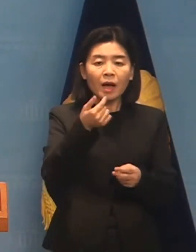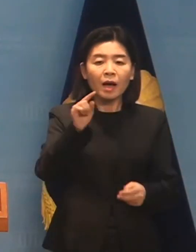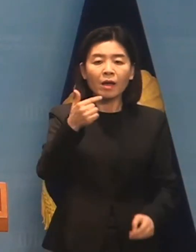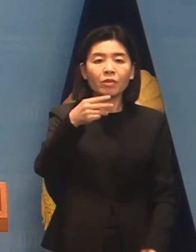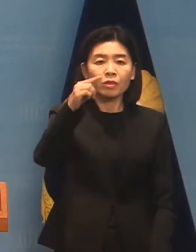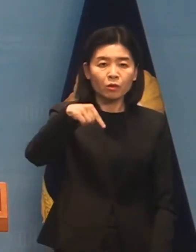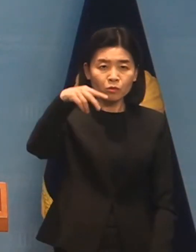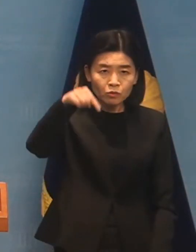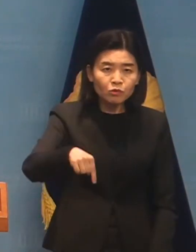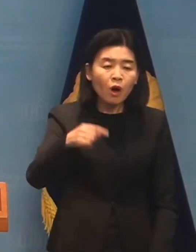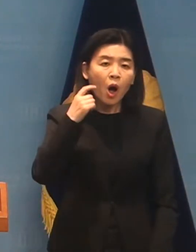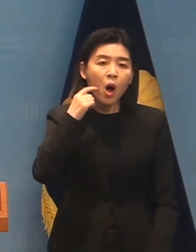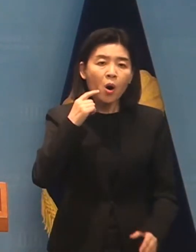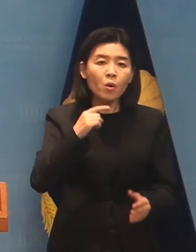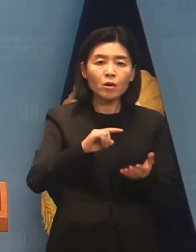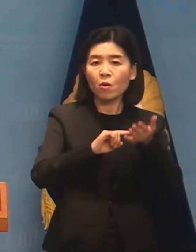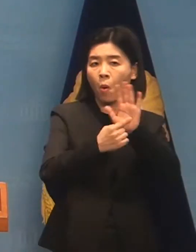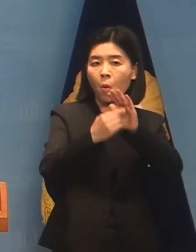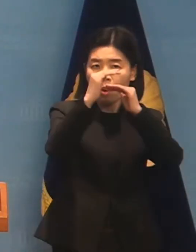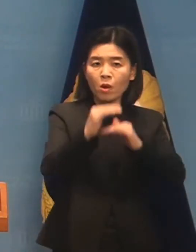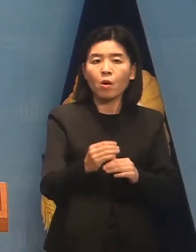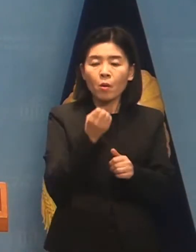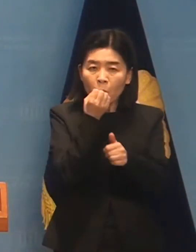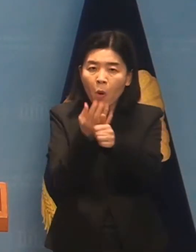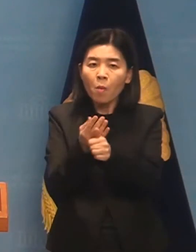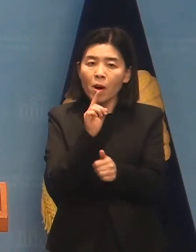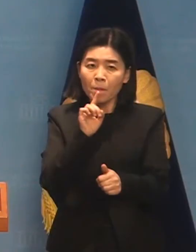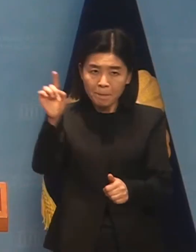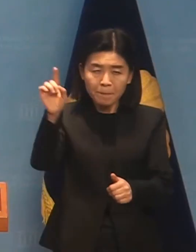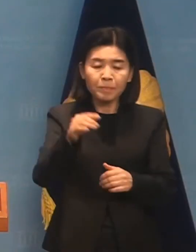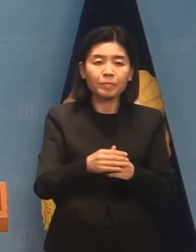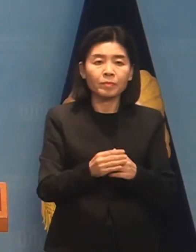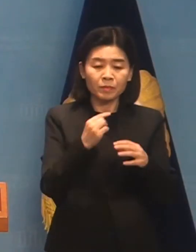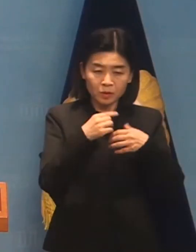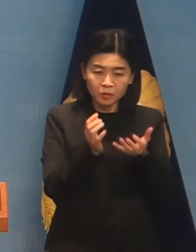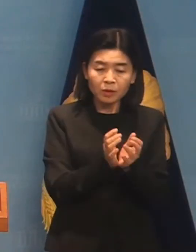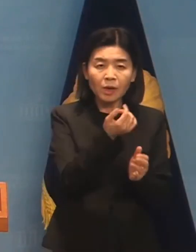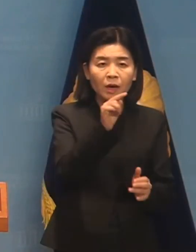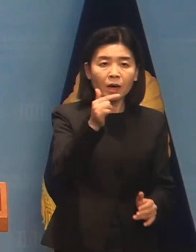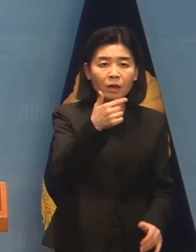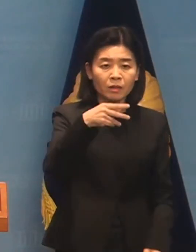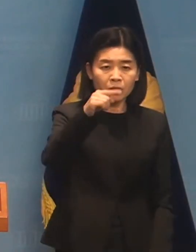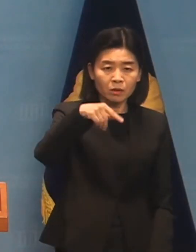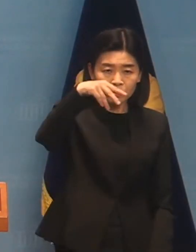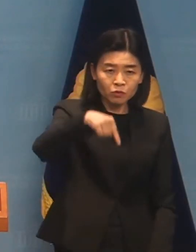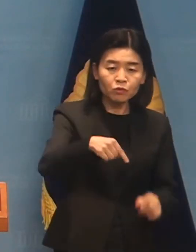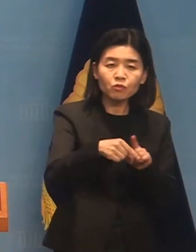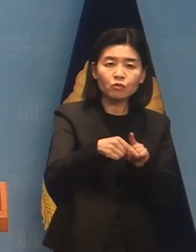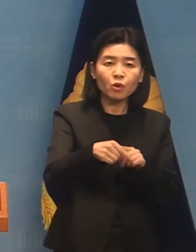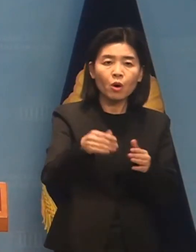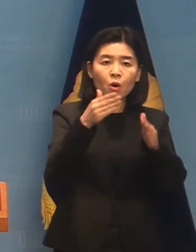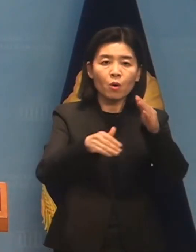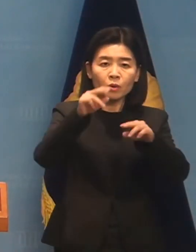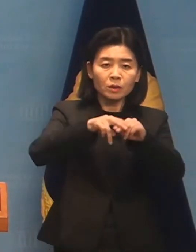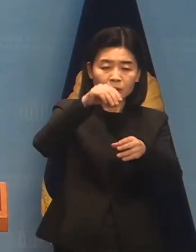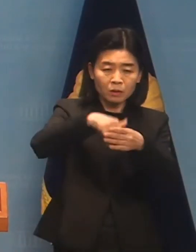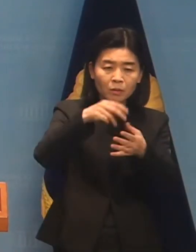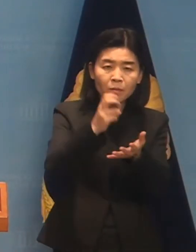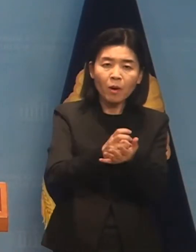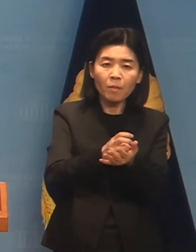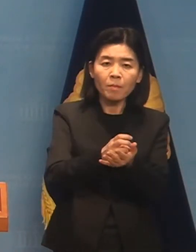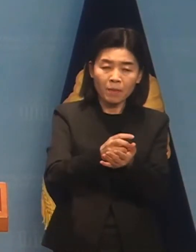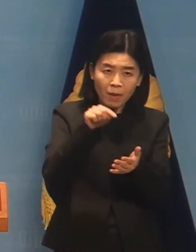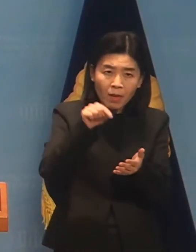공표 혐의 고발에 대한 입장을 말씀드리겠습니다. 더불어민주당이 한덕수 예비 후보를 공직선거법상 허위사실